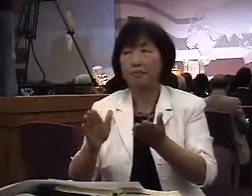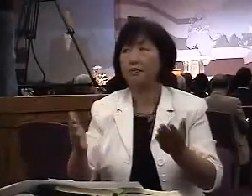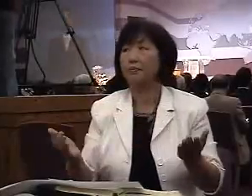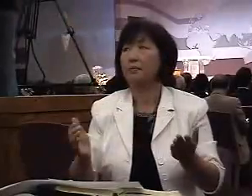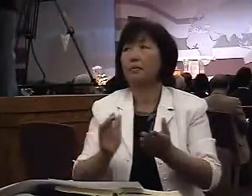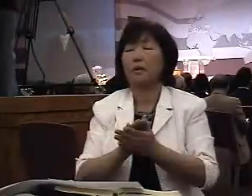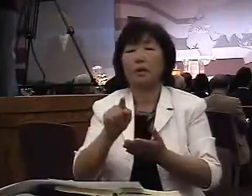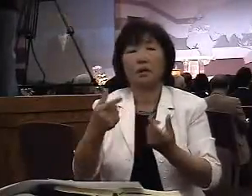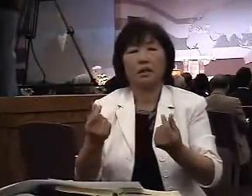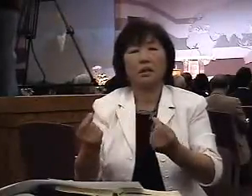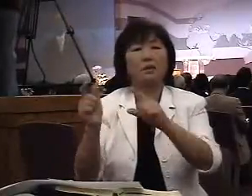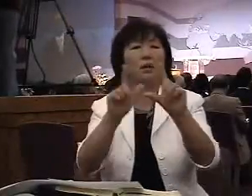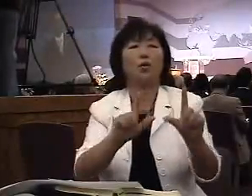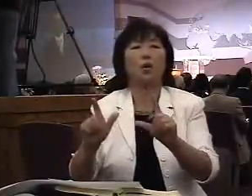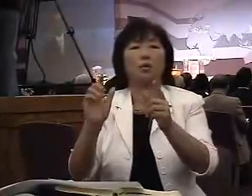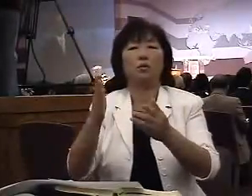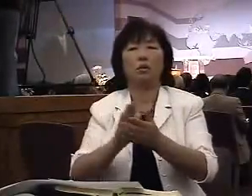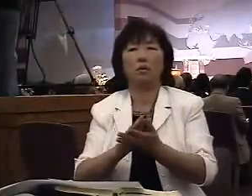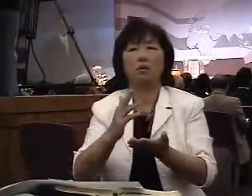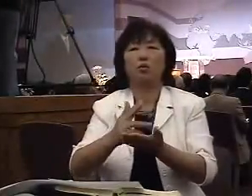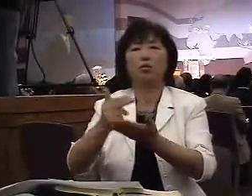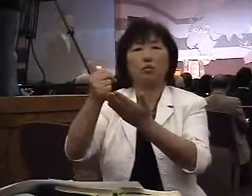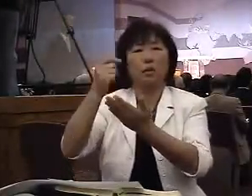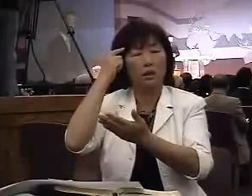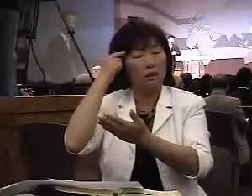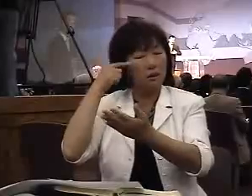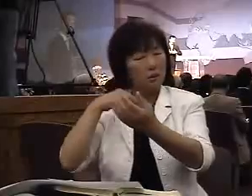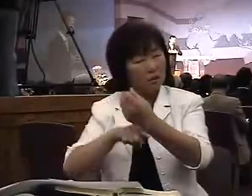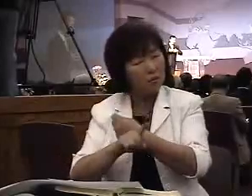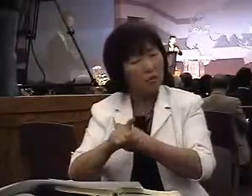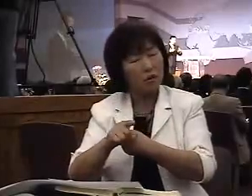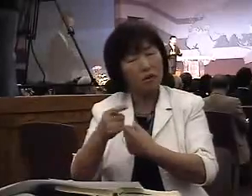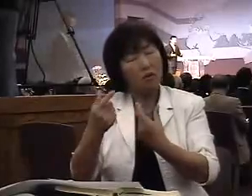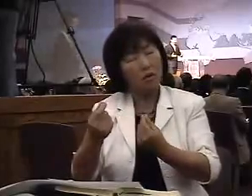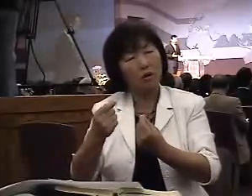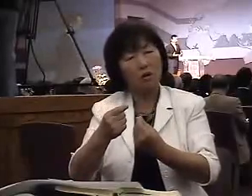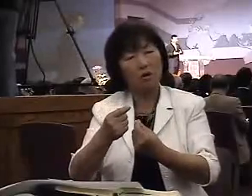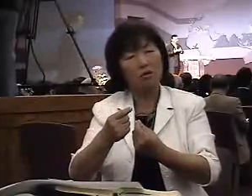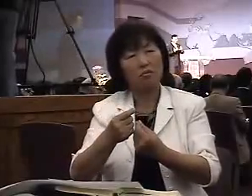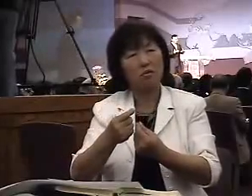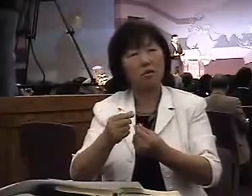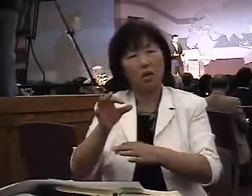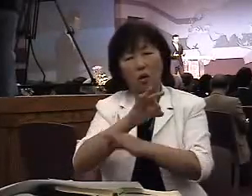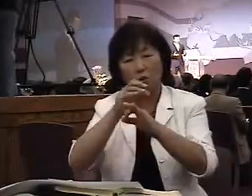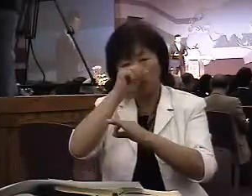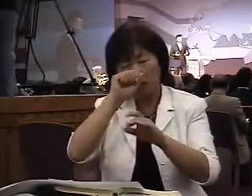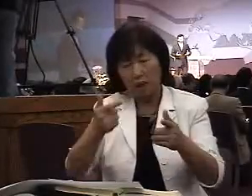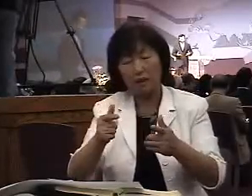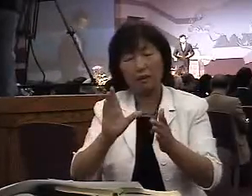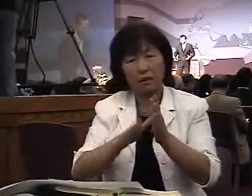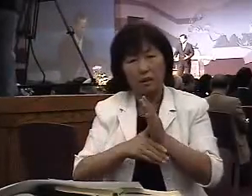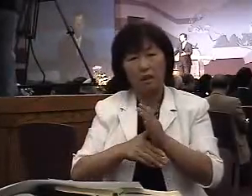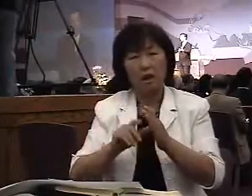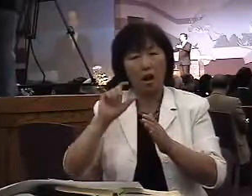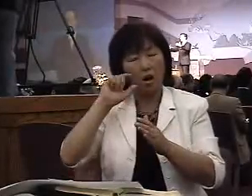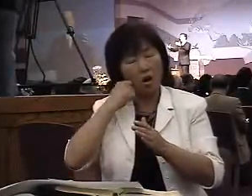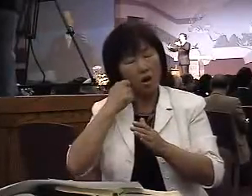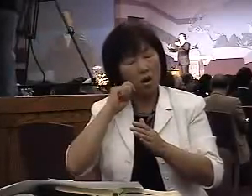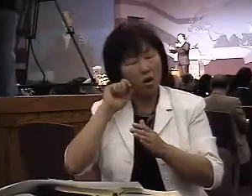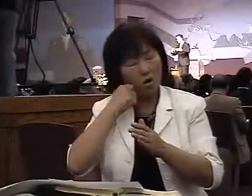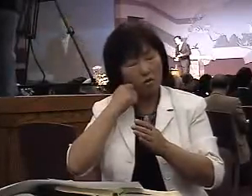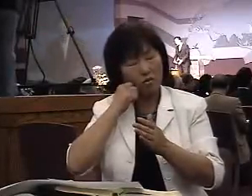이렇게 살아야 돼요. 그래서 주님의 뜻은 우리가 이러한 그 불경기나 어려움을 통하여서 아픔이